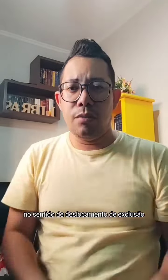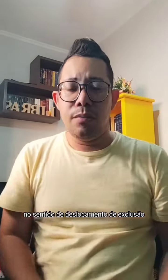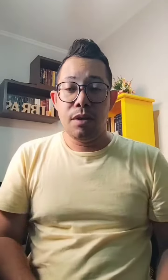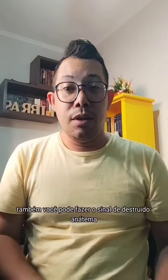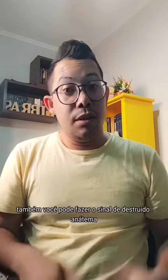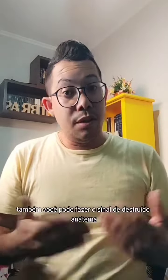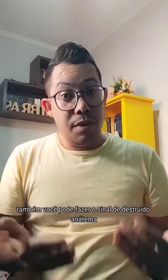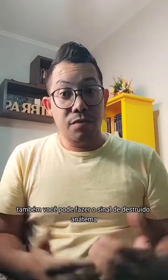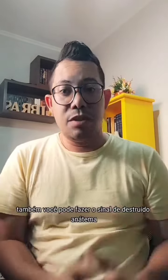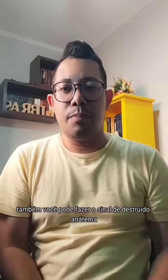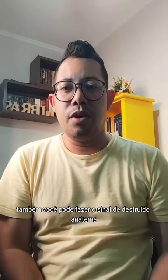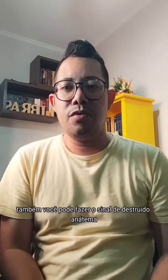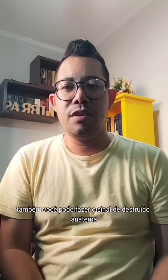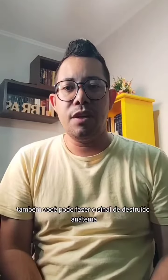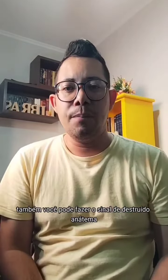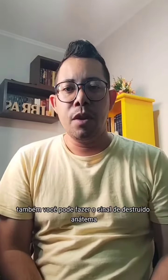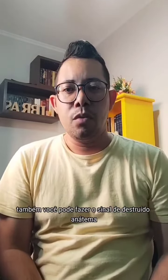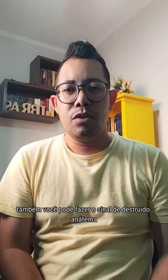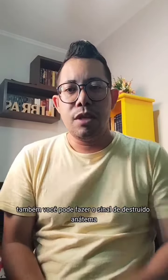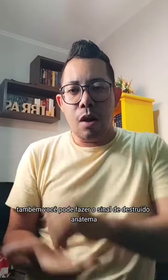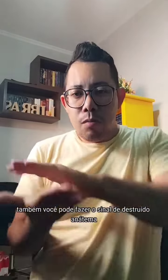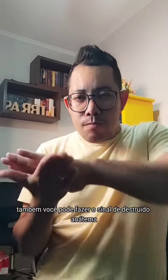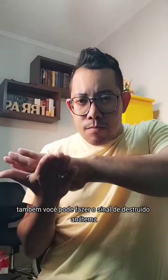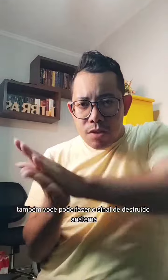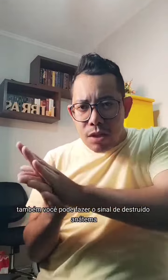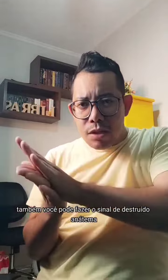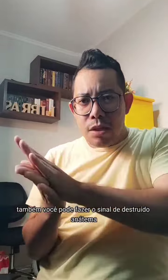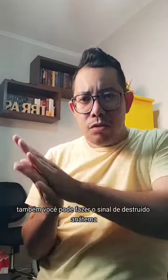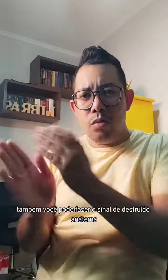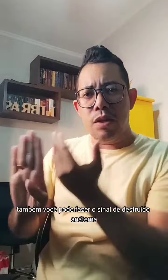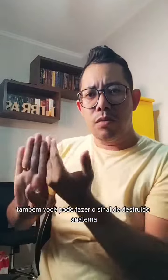Também você pode fazer o sinal de destruído. destruído.